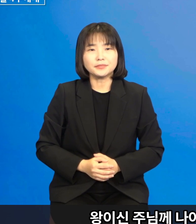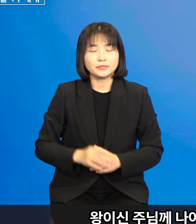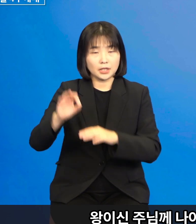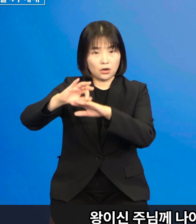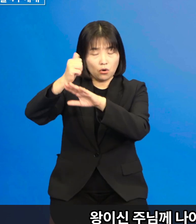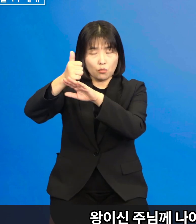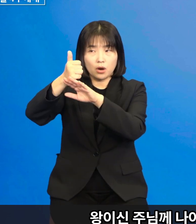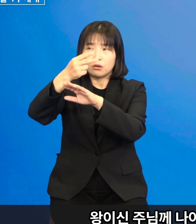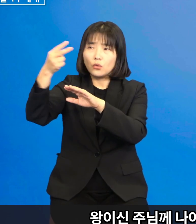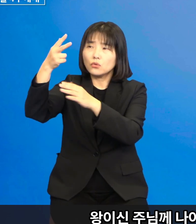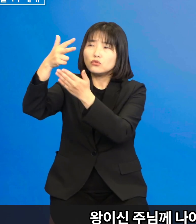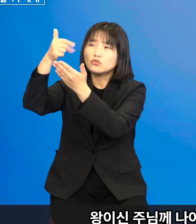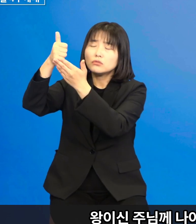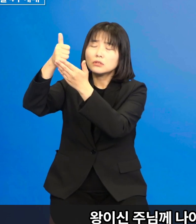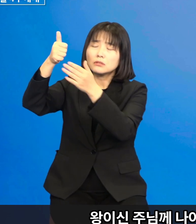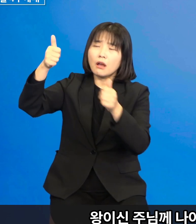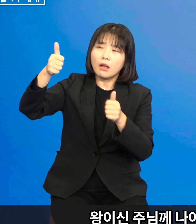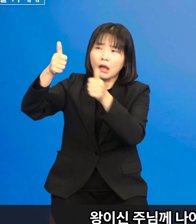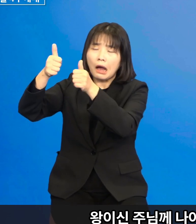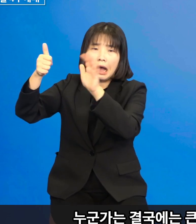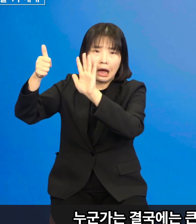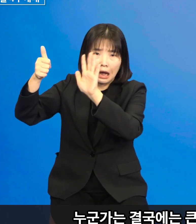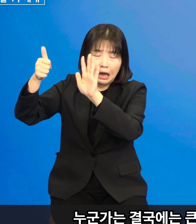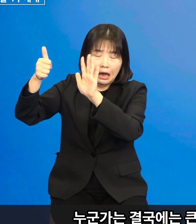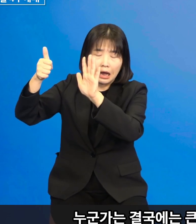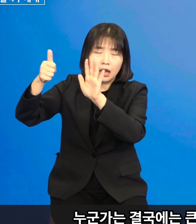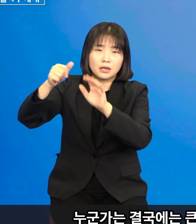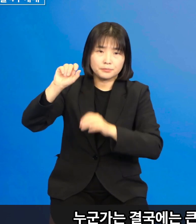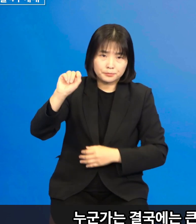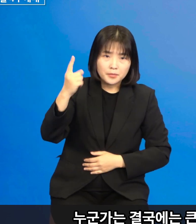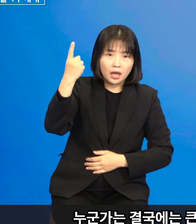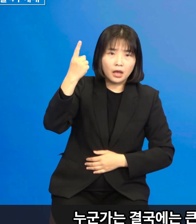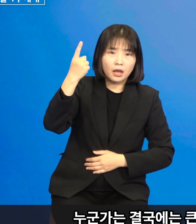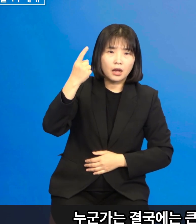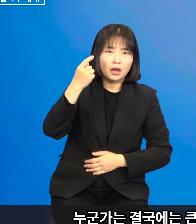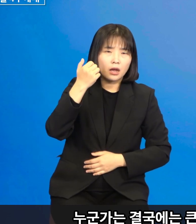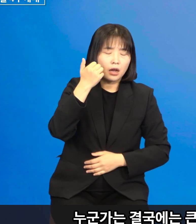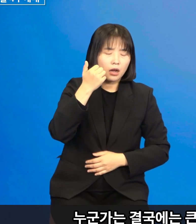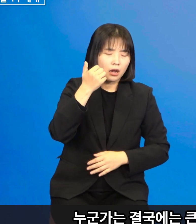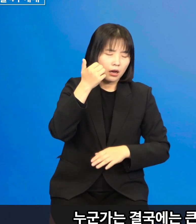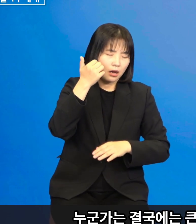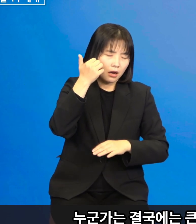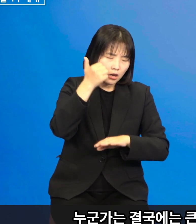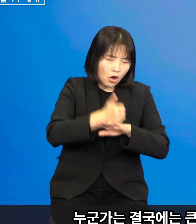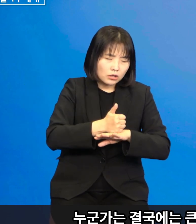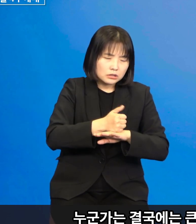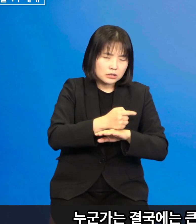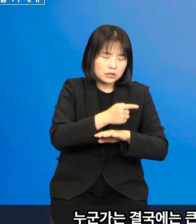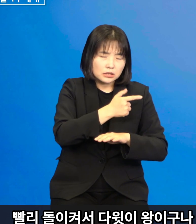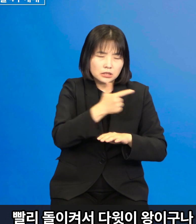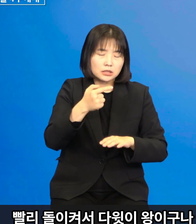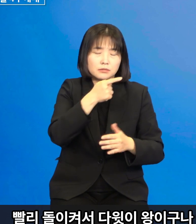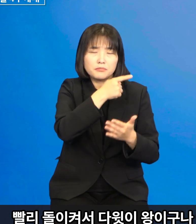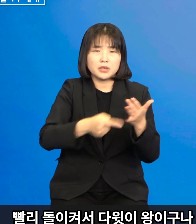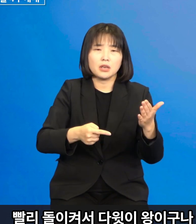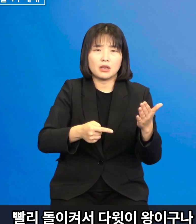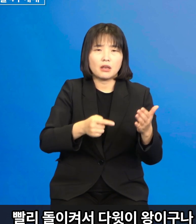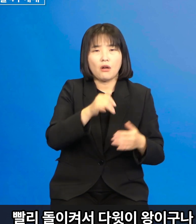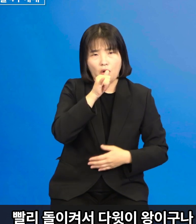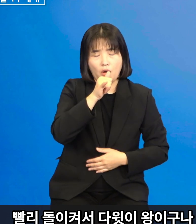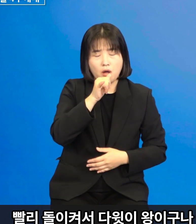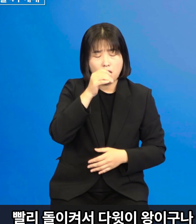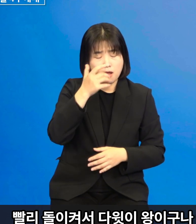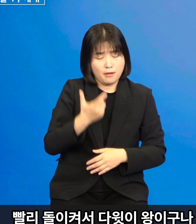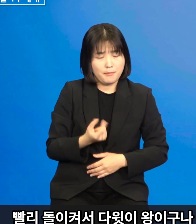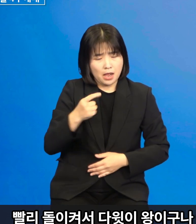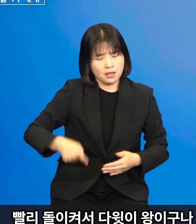왕이신 주님께 나아가지 않으로 말미암아 누군가는 결국에는 큰 피해를 입게 된다는 것이죠. 그러니까 빨리